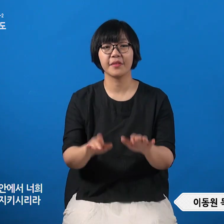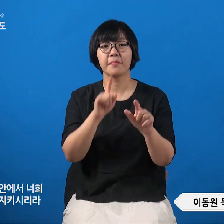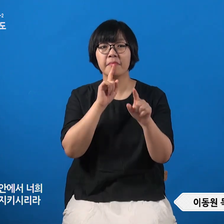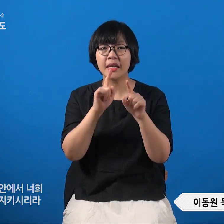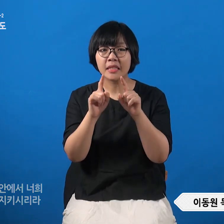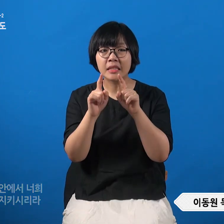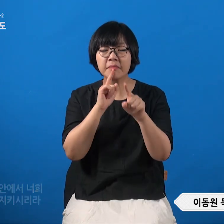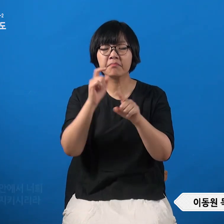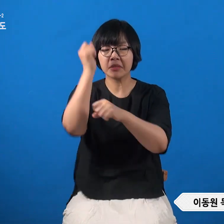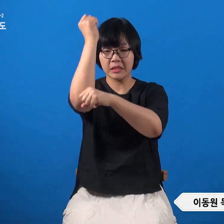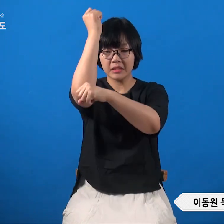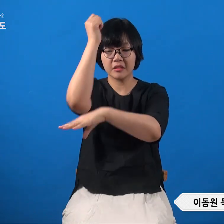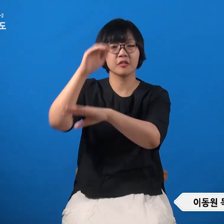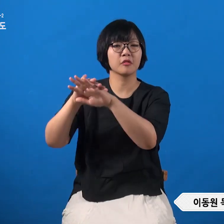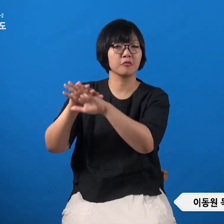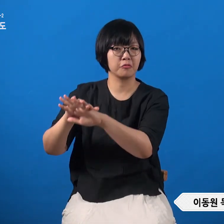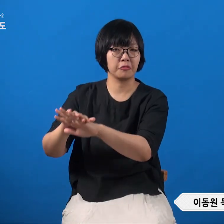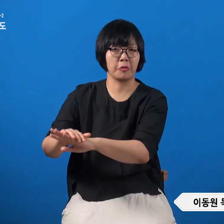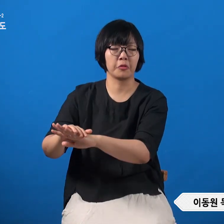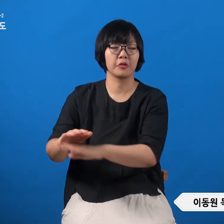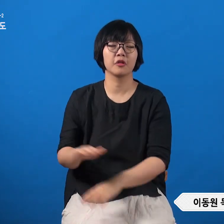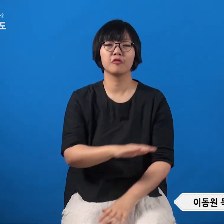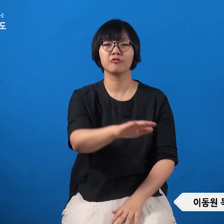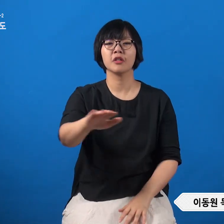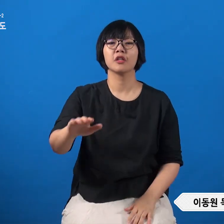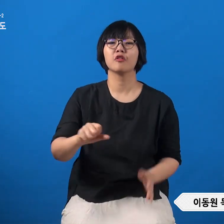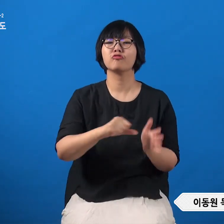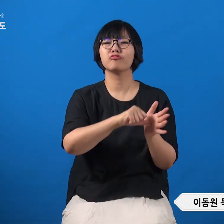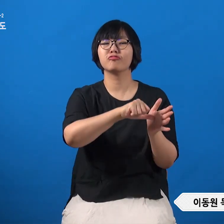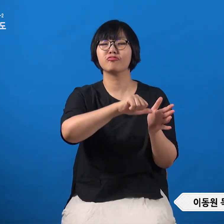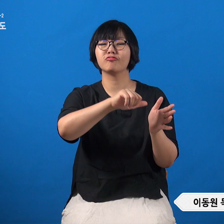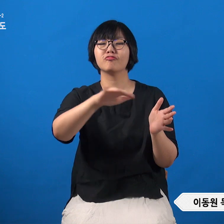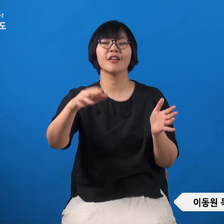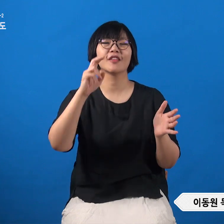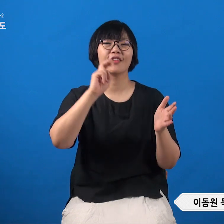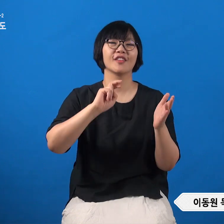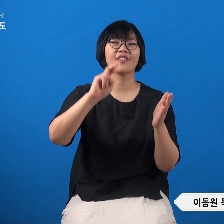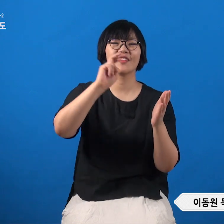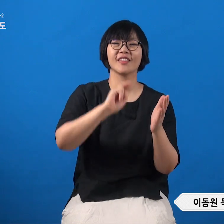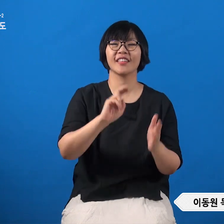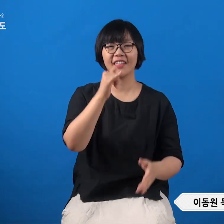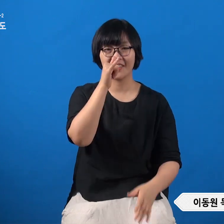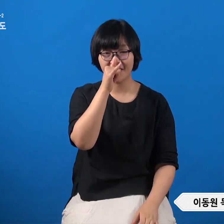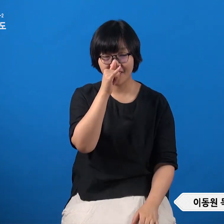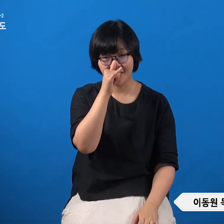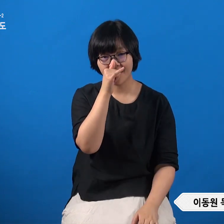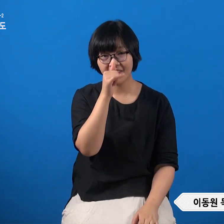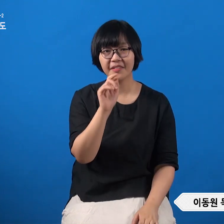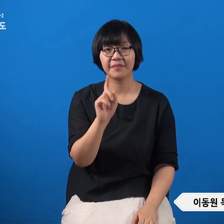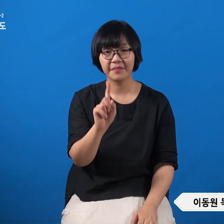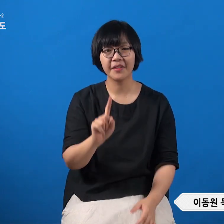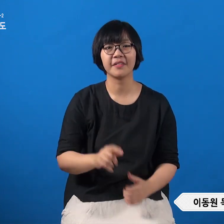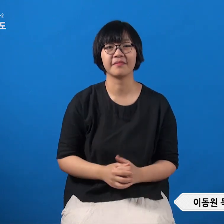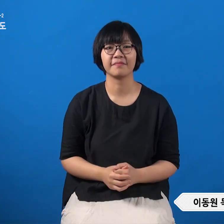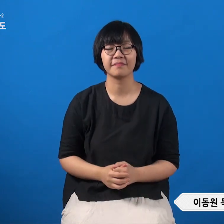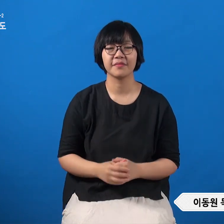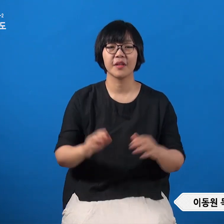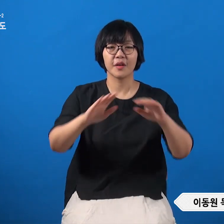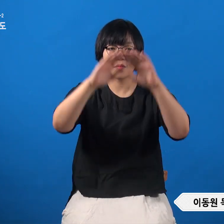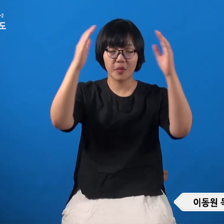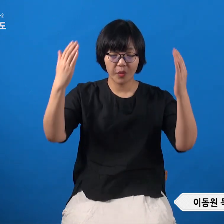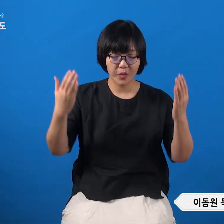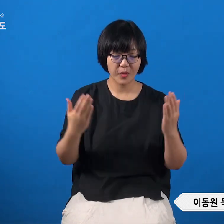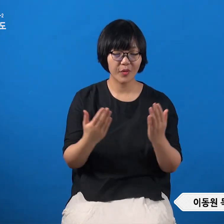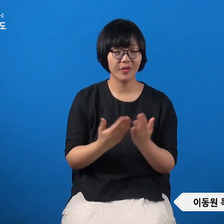이 구절에 입각해서 한동안 우리가 많이 불렀던 복음성가 요즘 안 부르는데 사실 너무 좋은 찬양인데